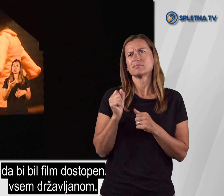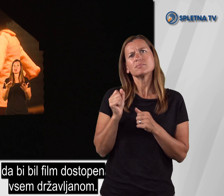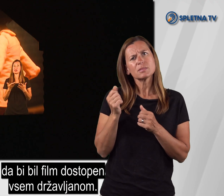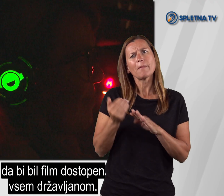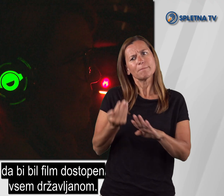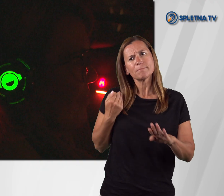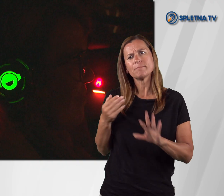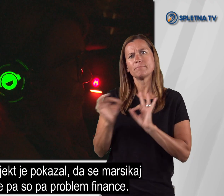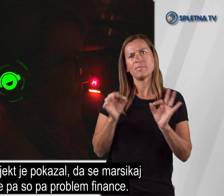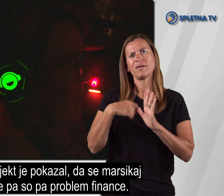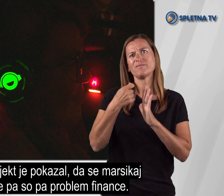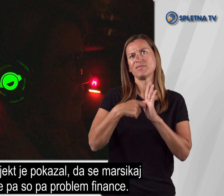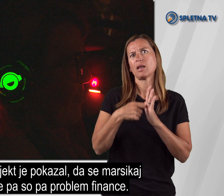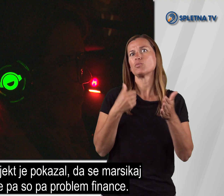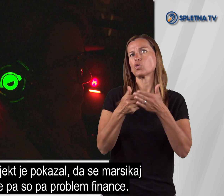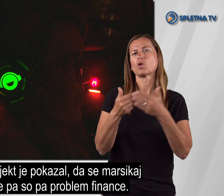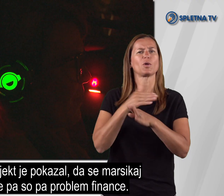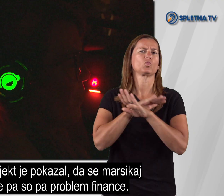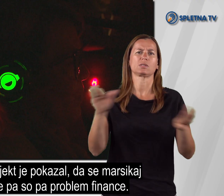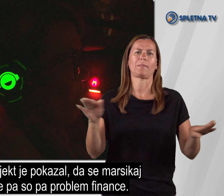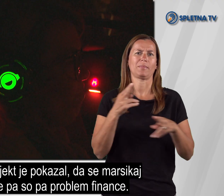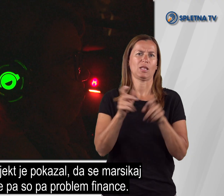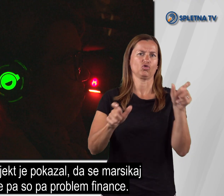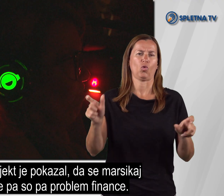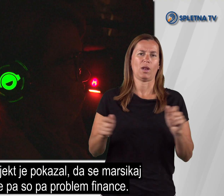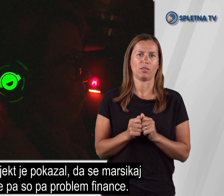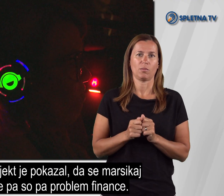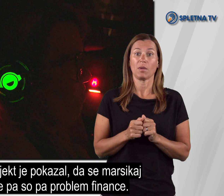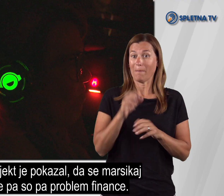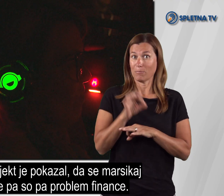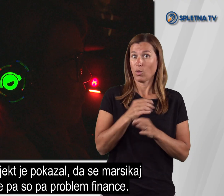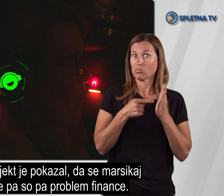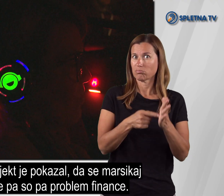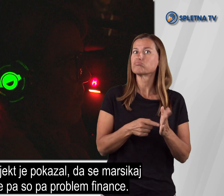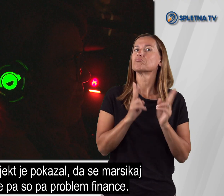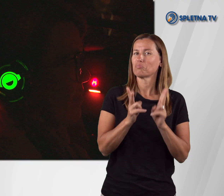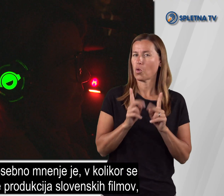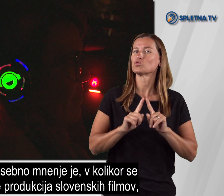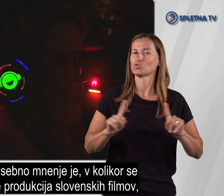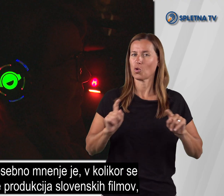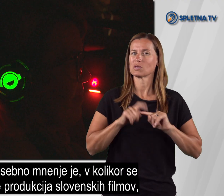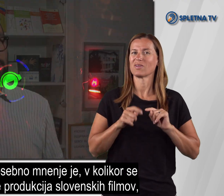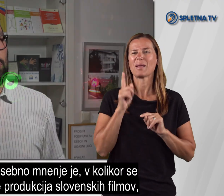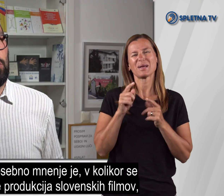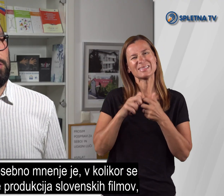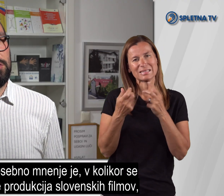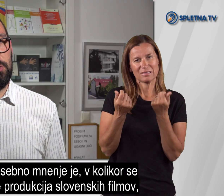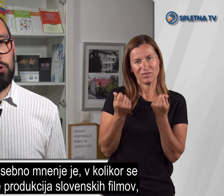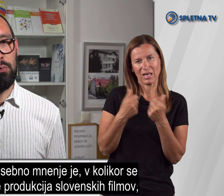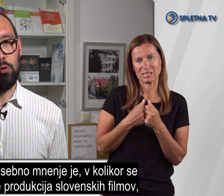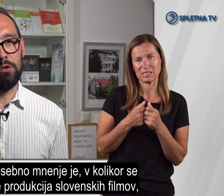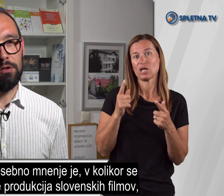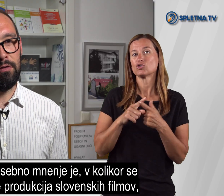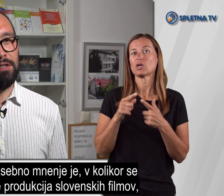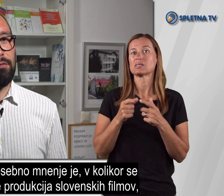vsem državljanom. Ker projekt je pokazal, da se marsikaj da, so pa problem finance. Moje osebno mnenje je to, kolikor se